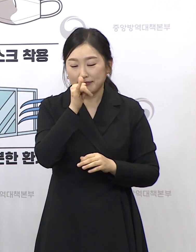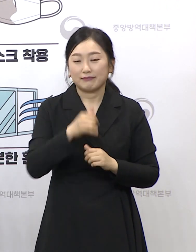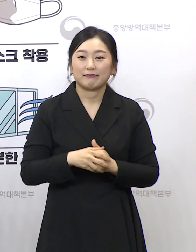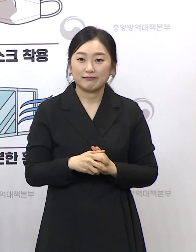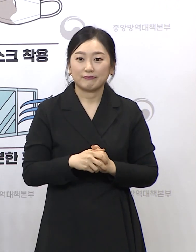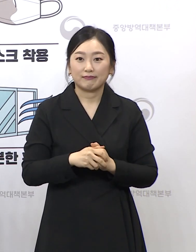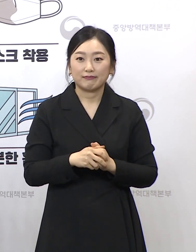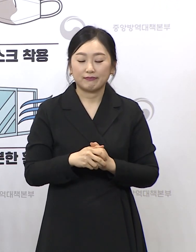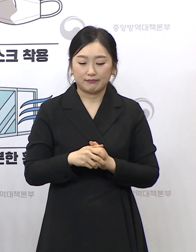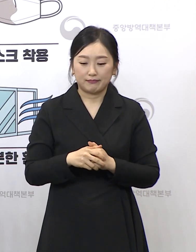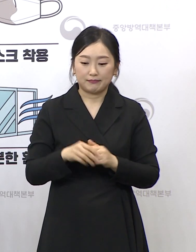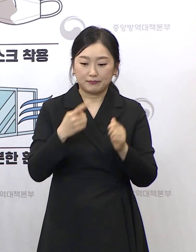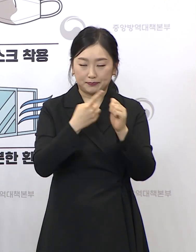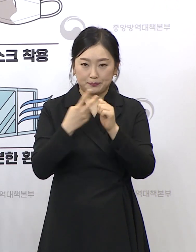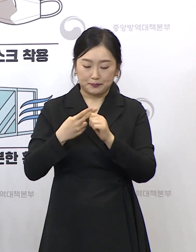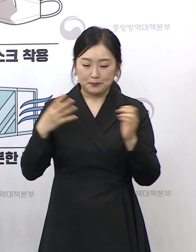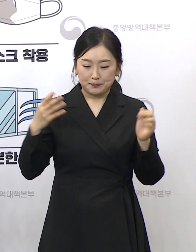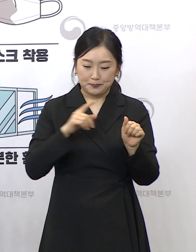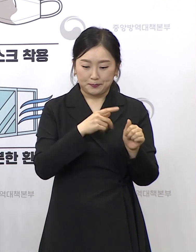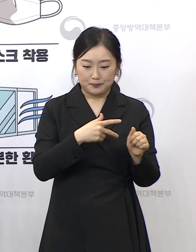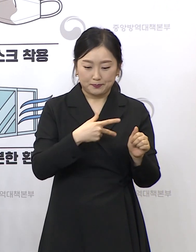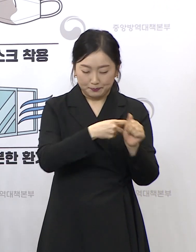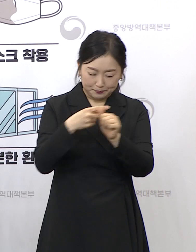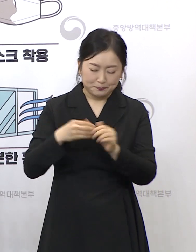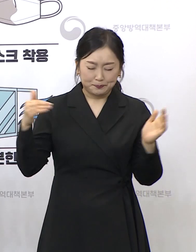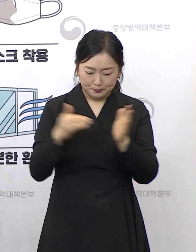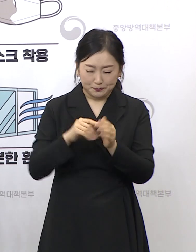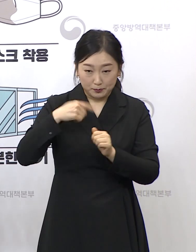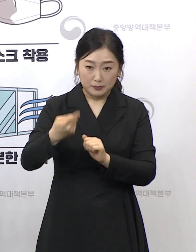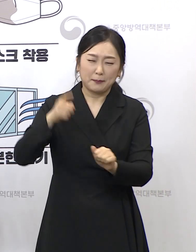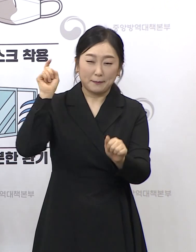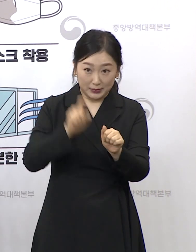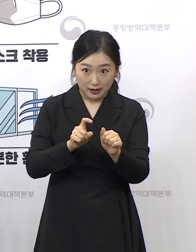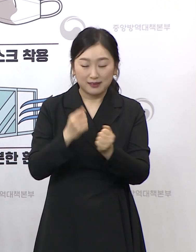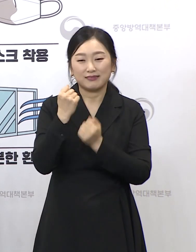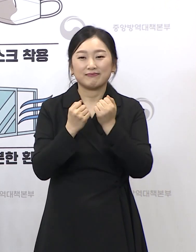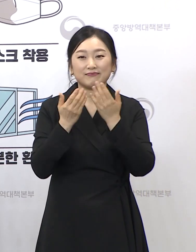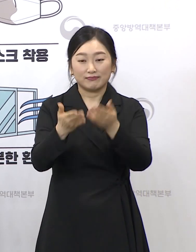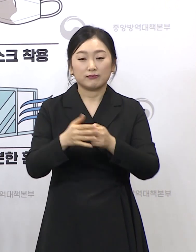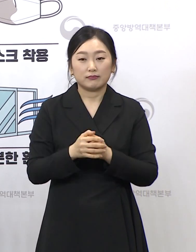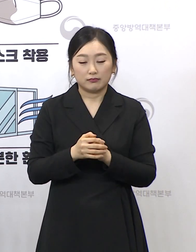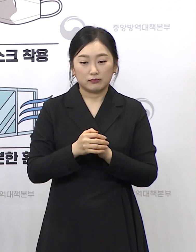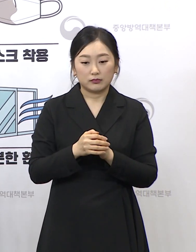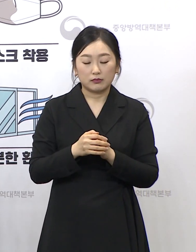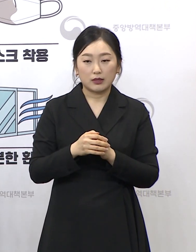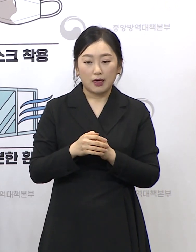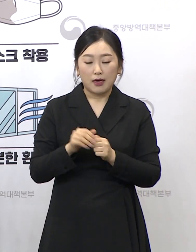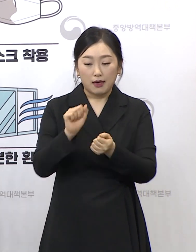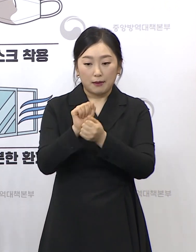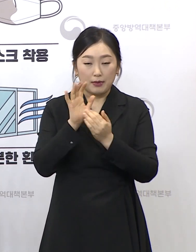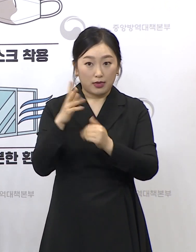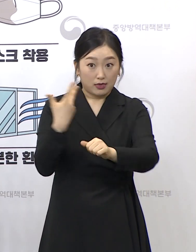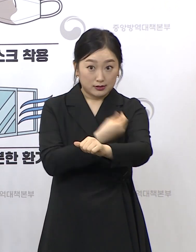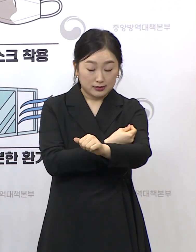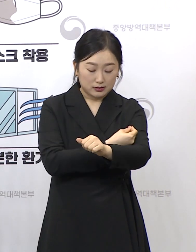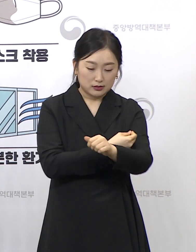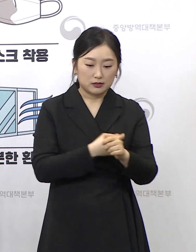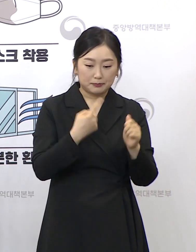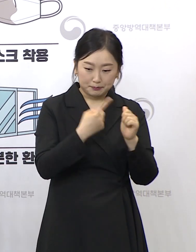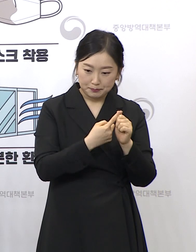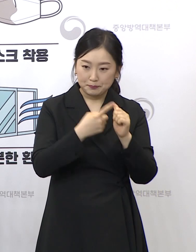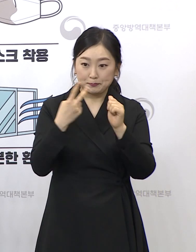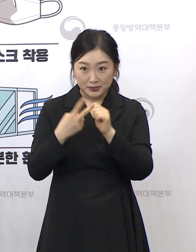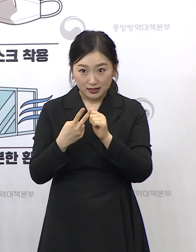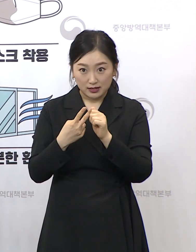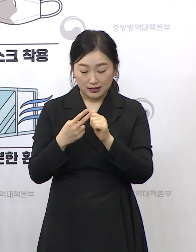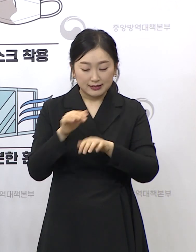돌파 감염에 대해서 말씀드리겠습니다. 돌파 감염은 백신을 권장 횟수대로 완전 접종한 후에 항체가